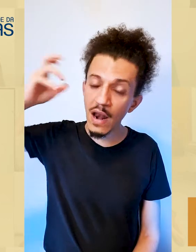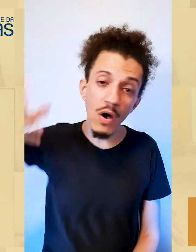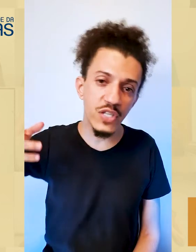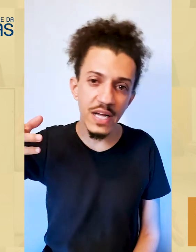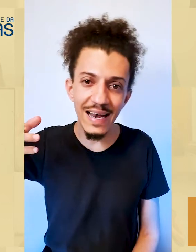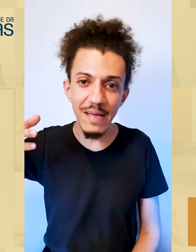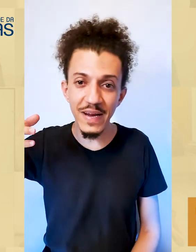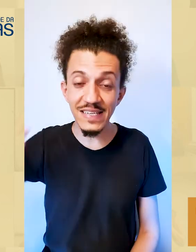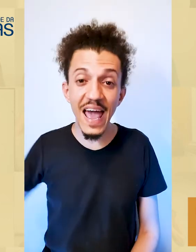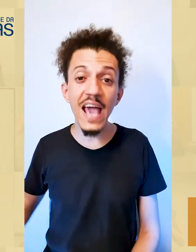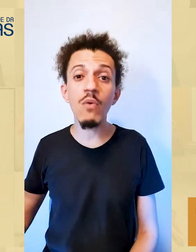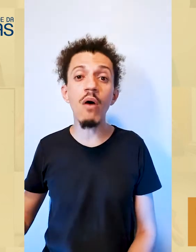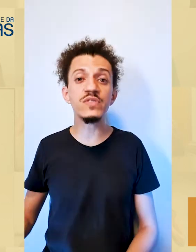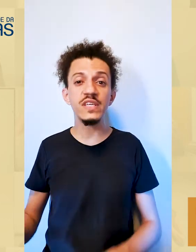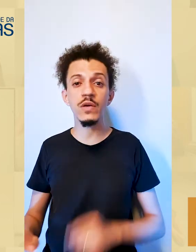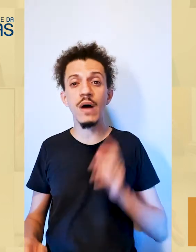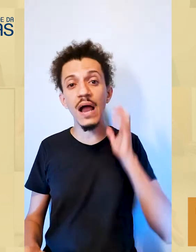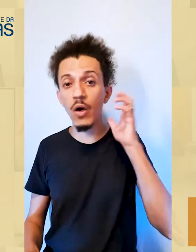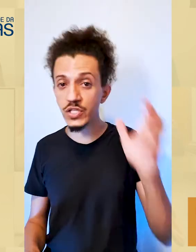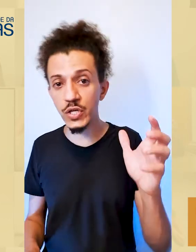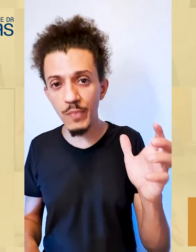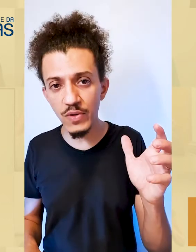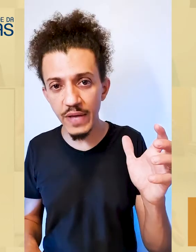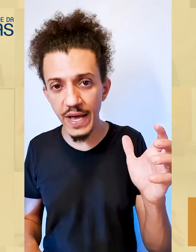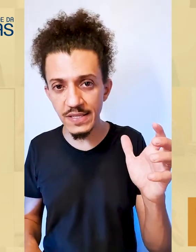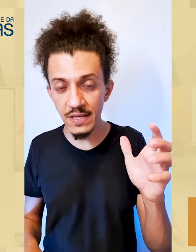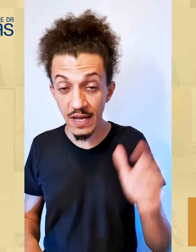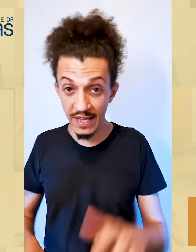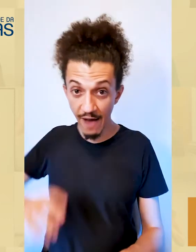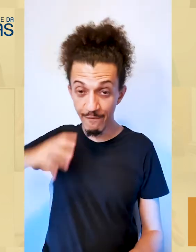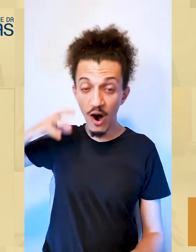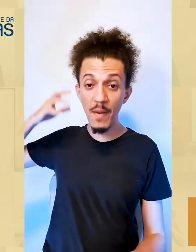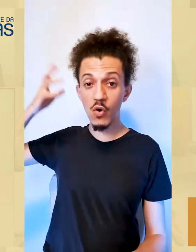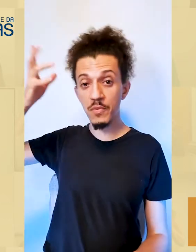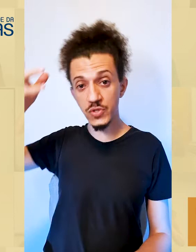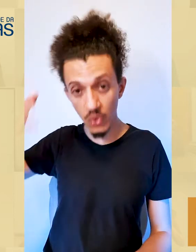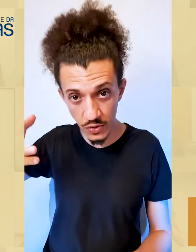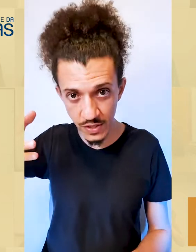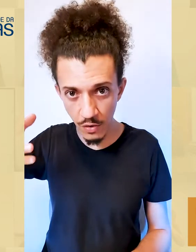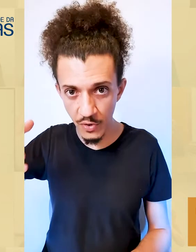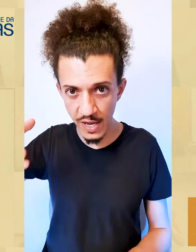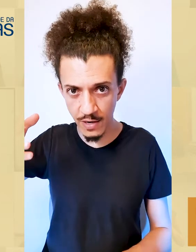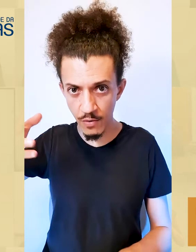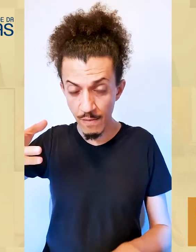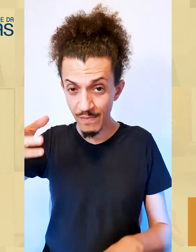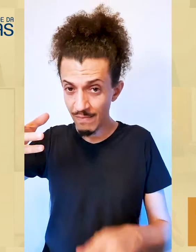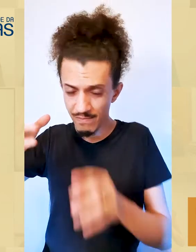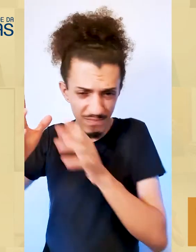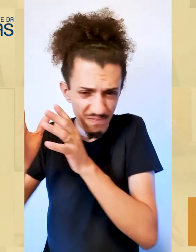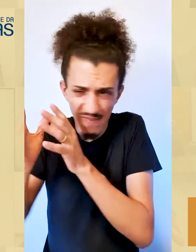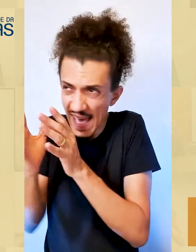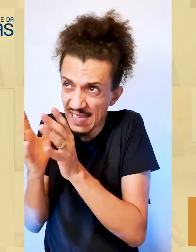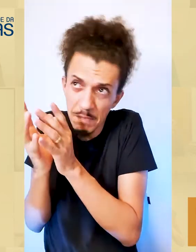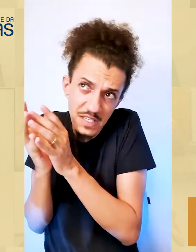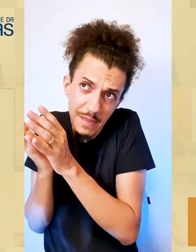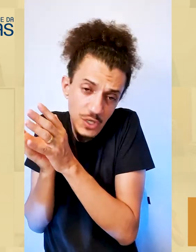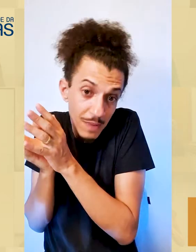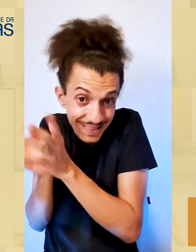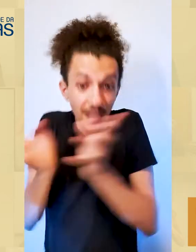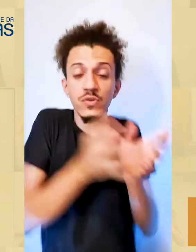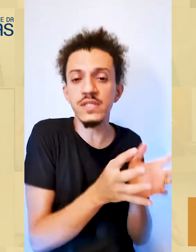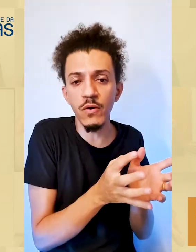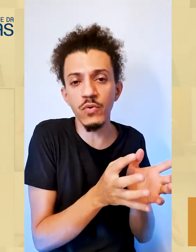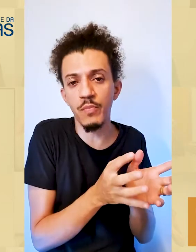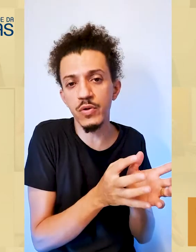a lógica da Libras é igualzinho à lógica do português, que é a forma como os surdos se comunicam, é simplesmente